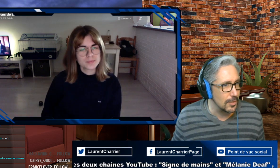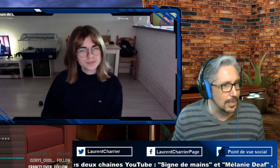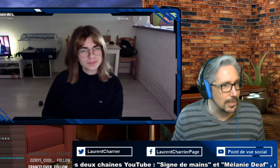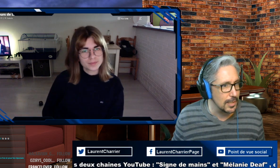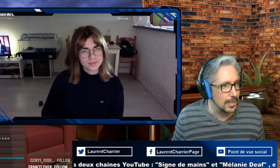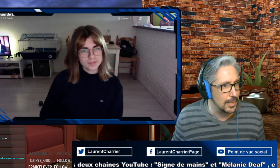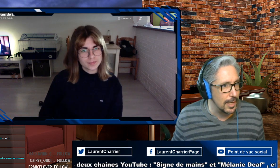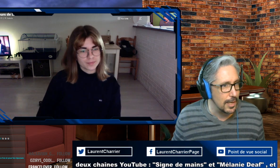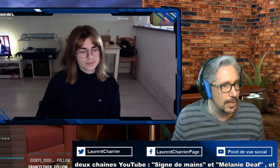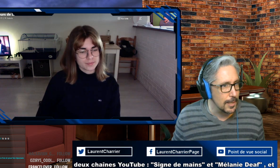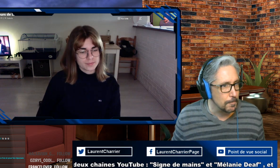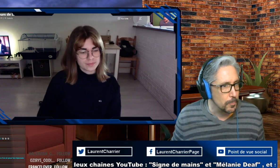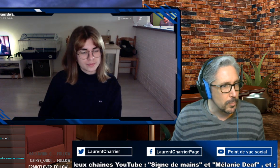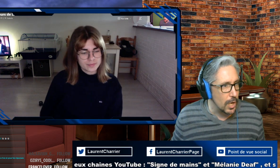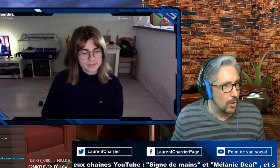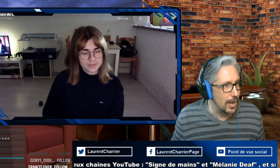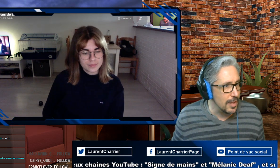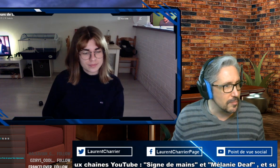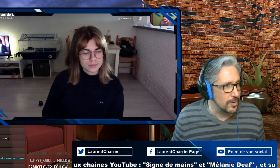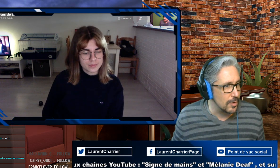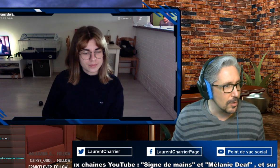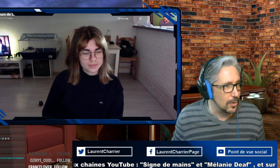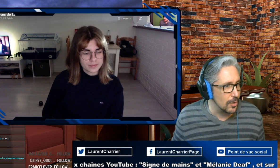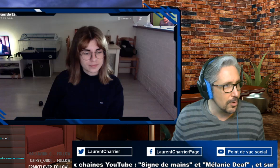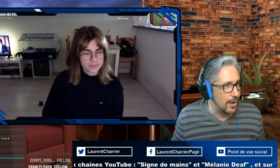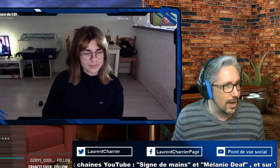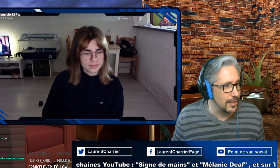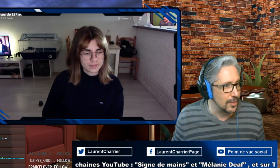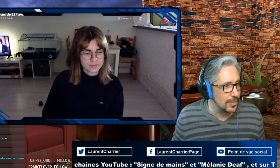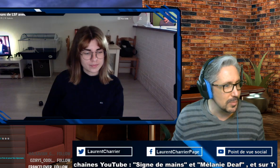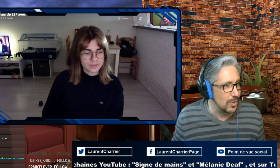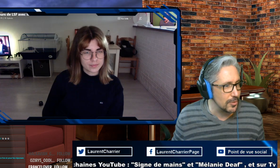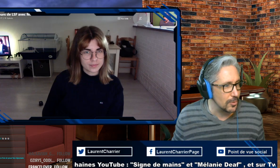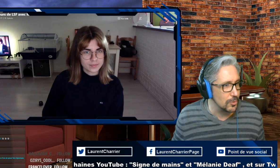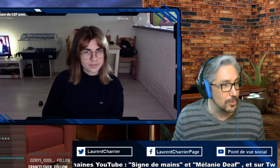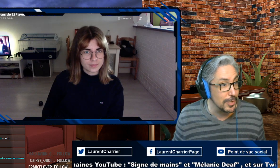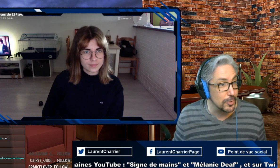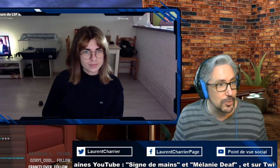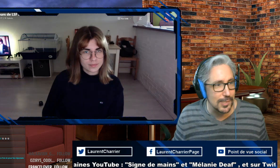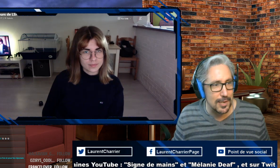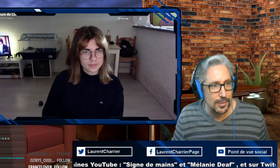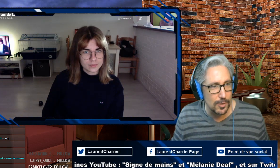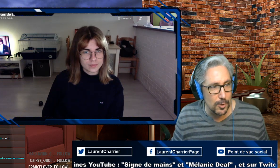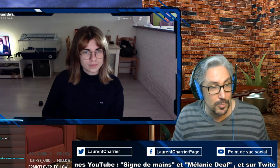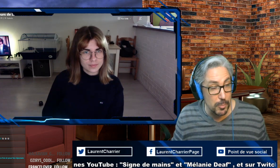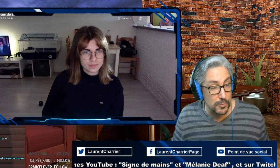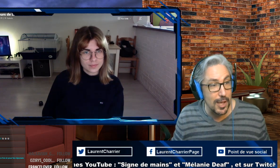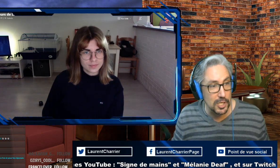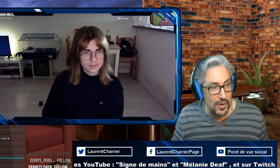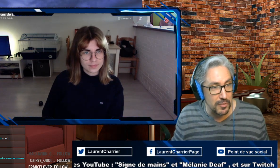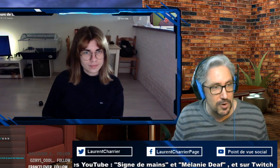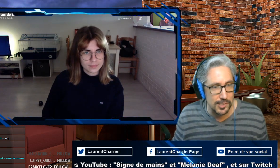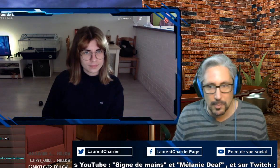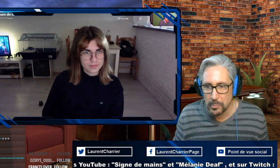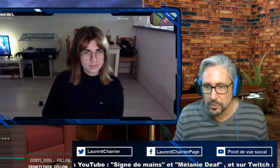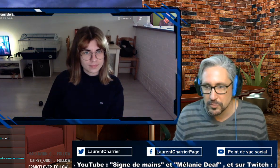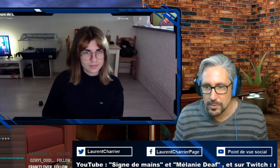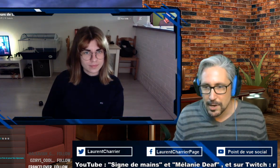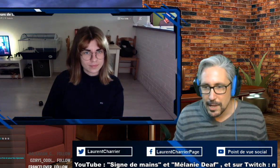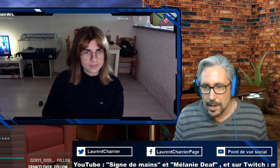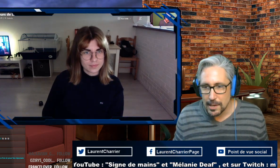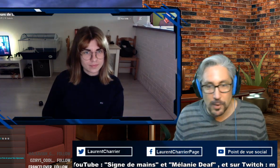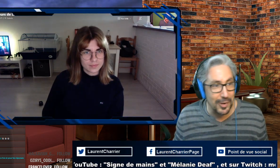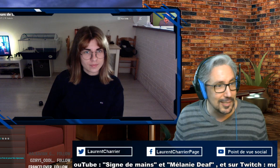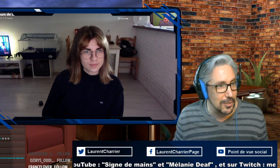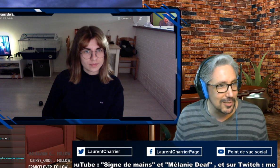MO5 qui est en live avec des émulateurs de jeux Neo Geo, ça a l'air bien, moi je vais aller voir ça en même temps que